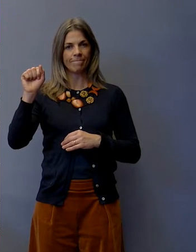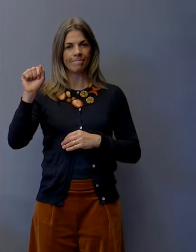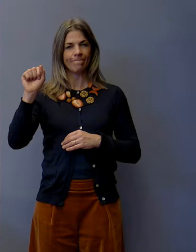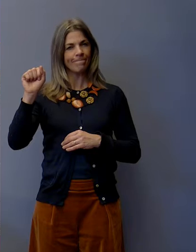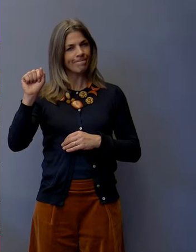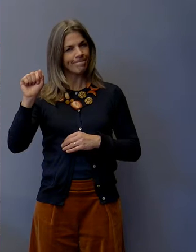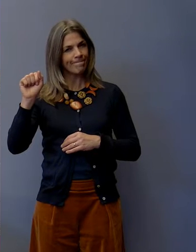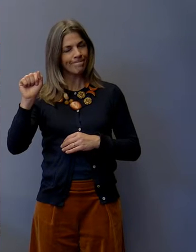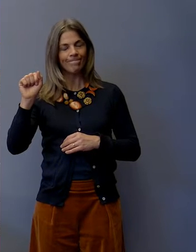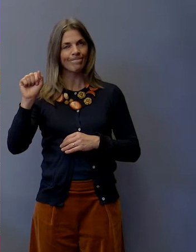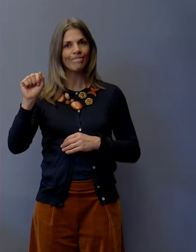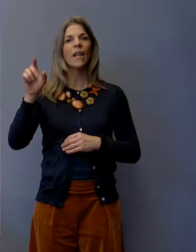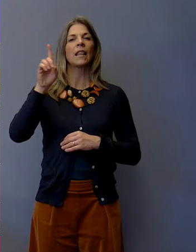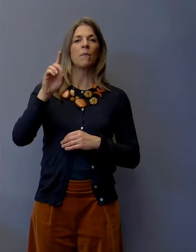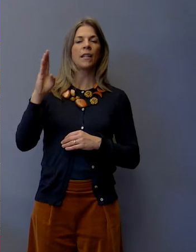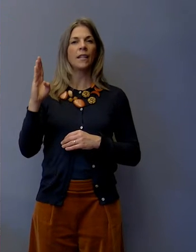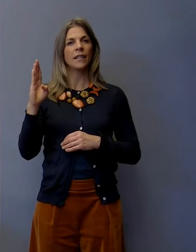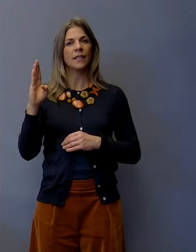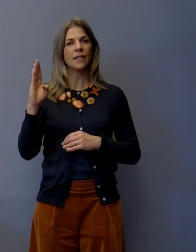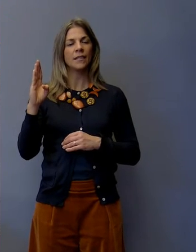consigliere de benedictis